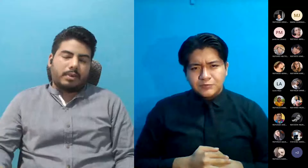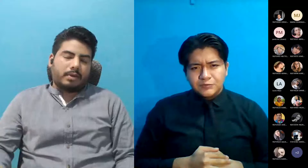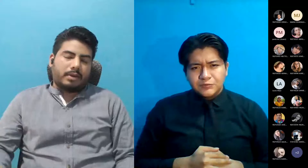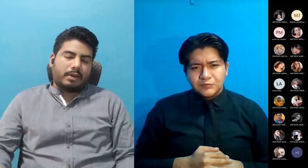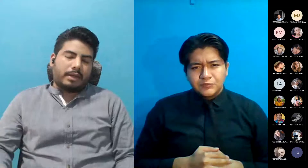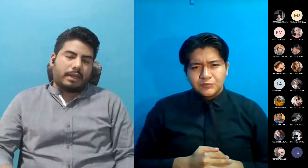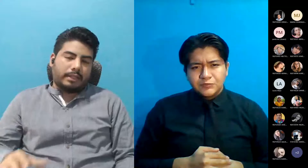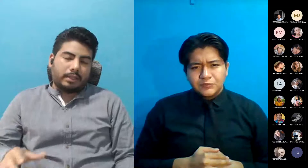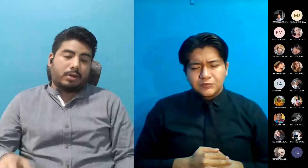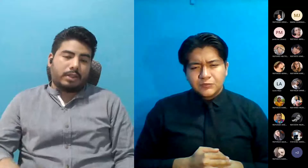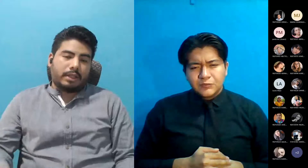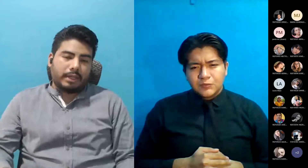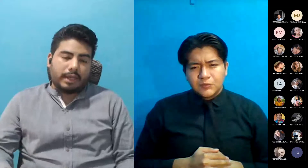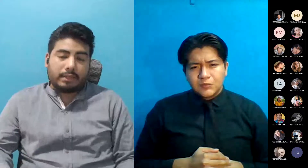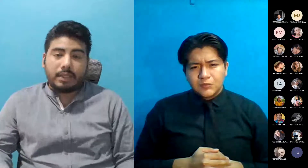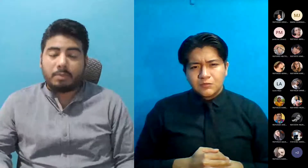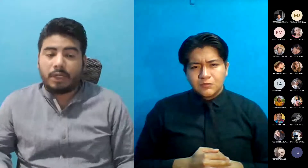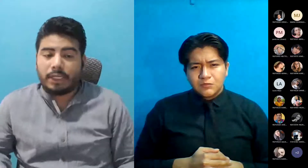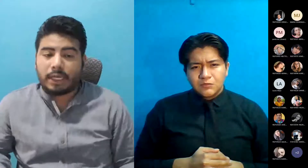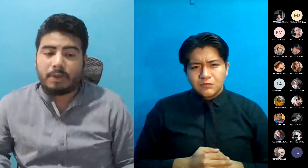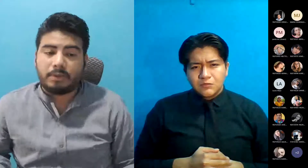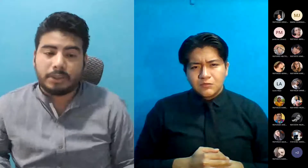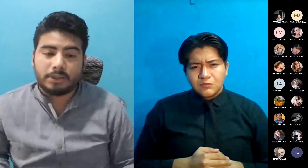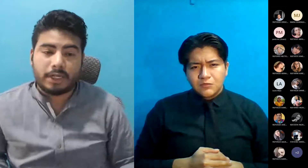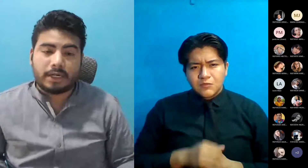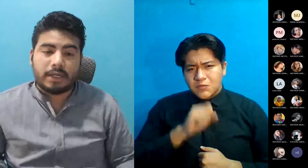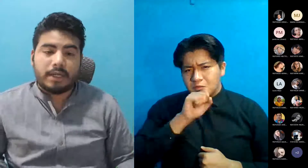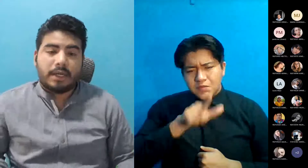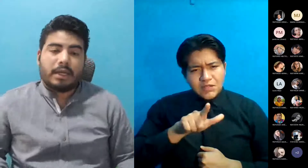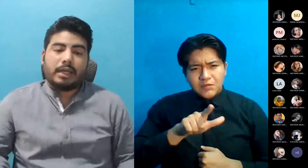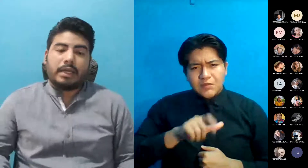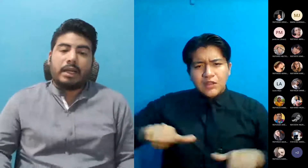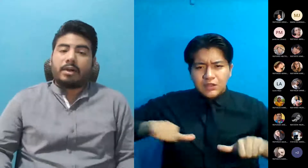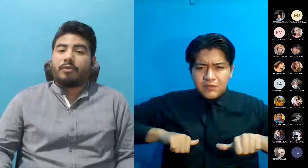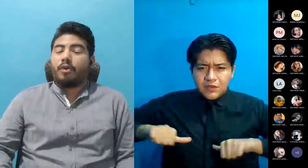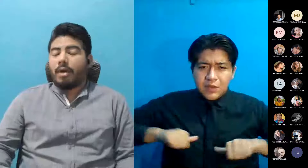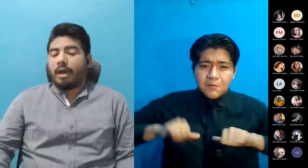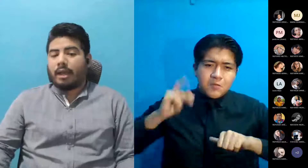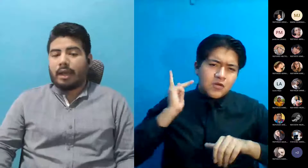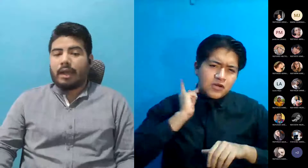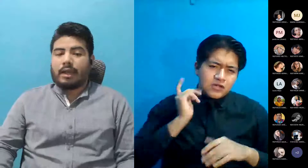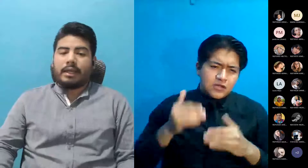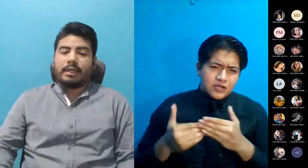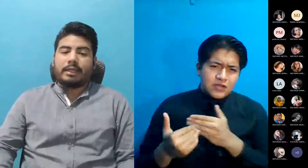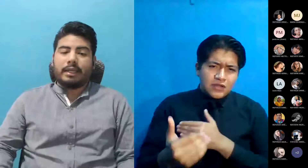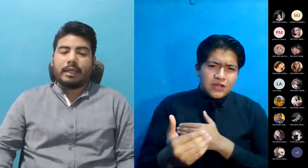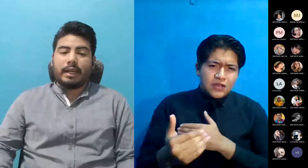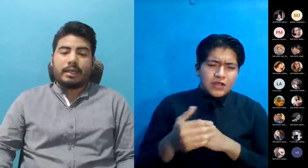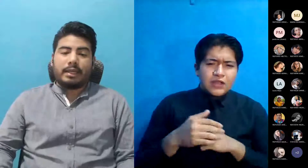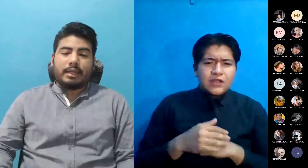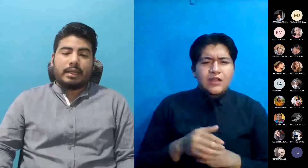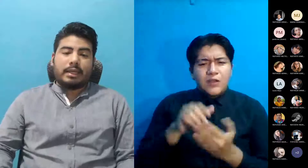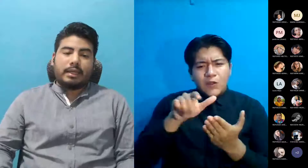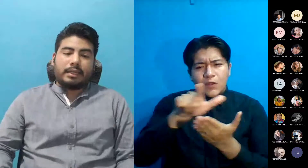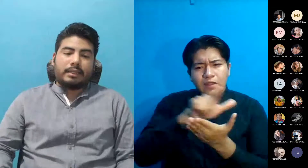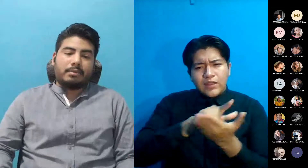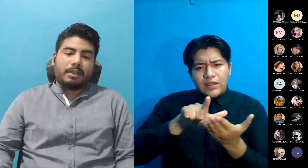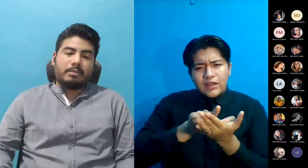De la mismo tenor de la actividad política, podemos mencionar la reforma a la ley